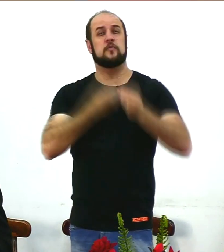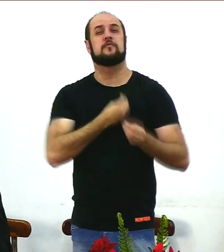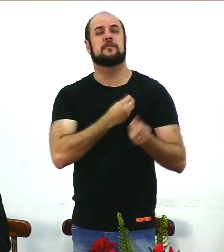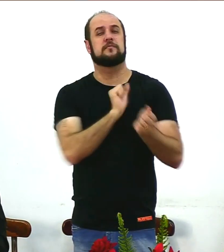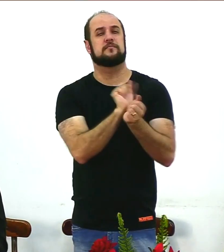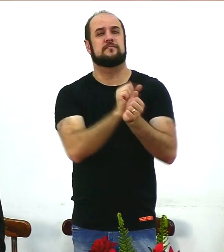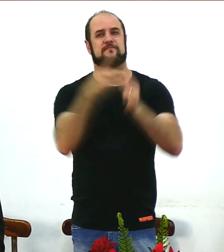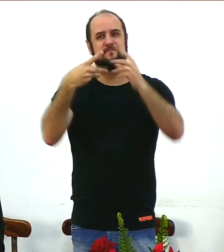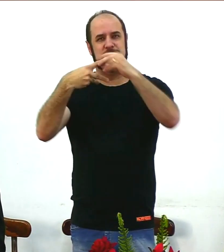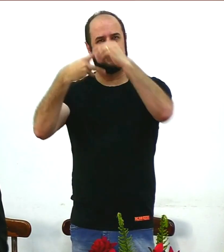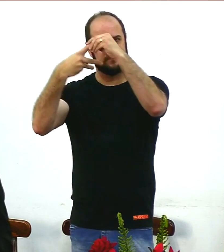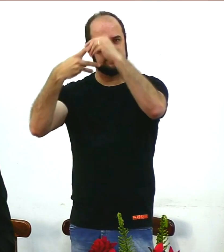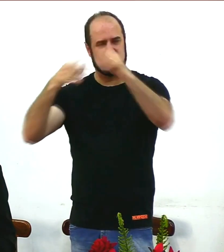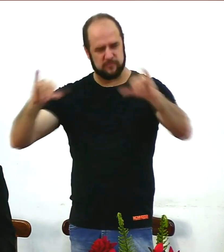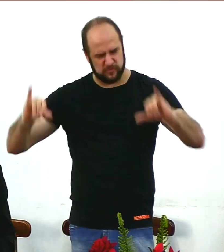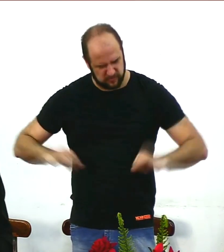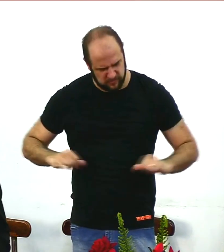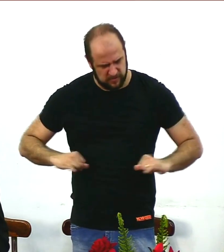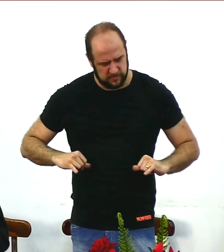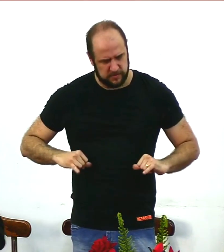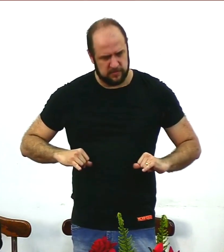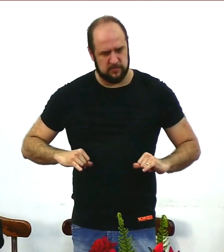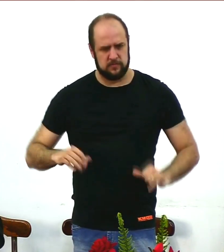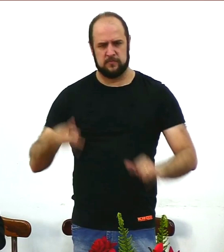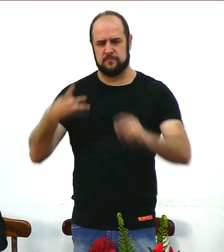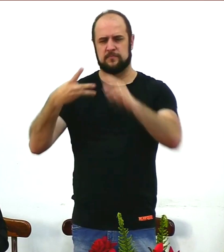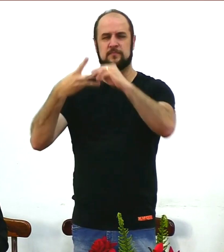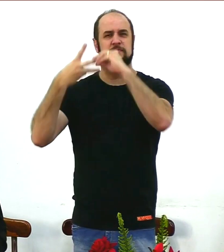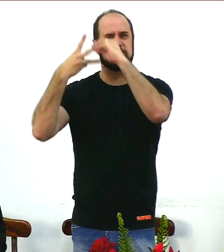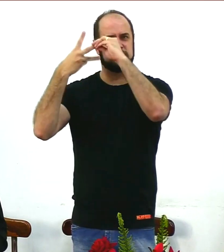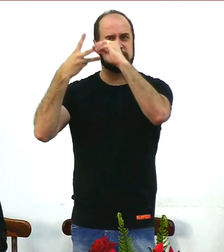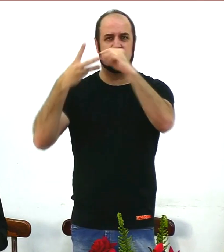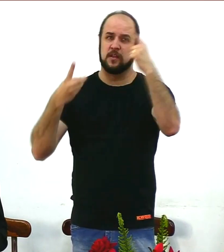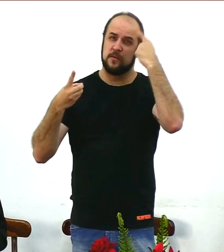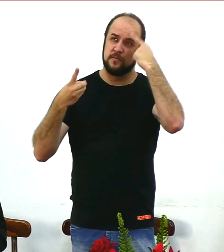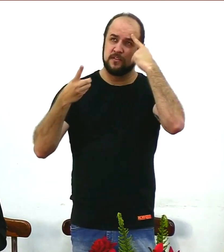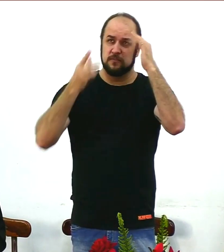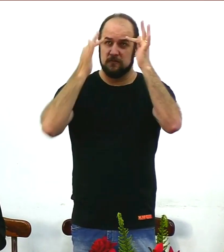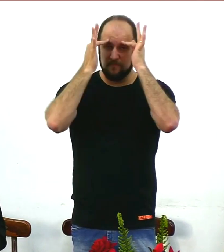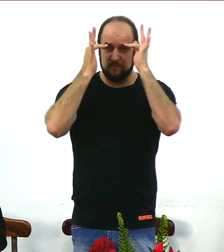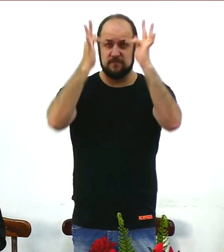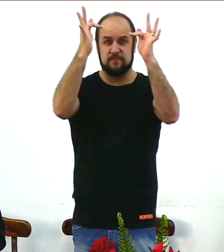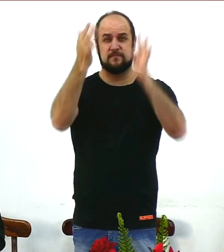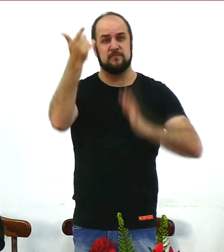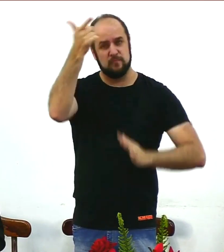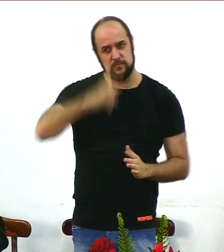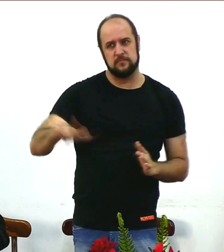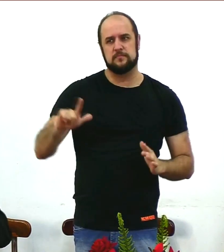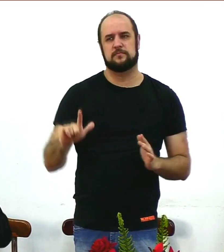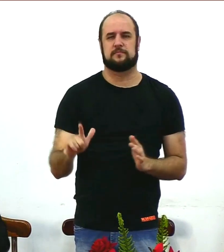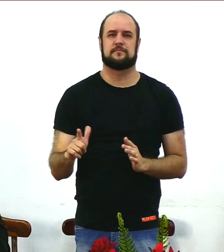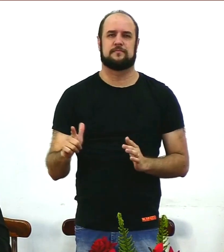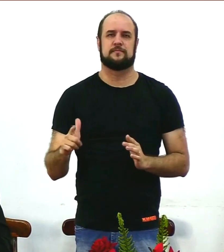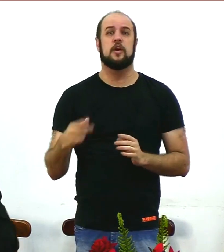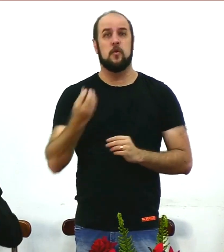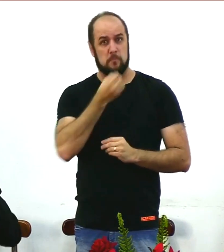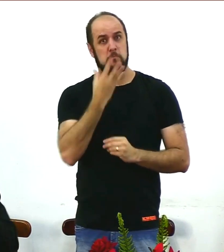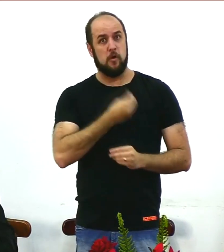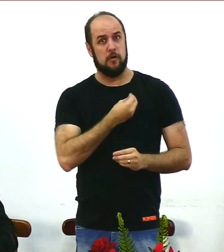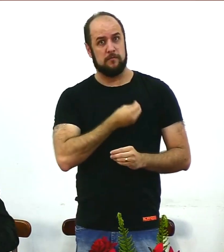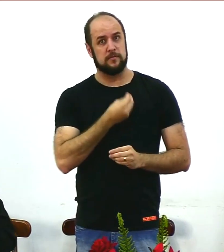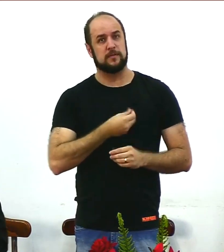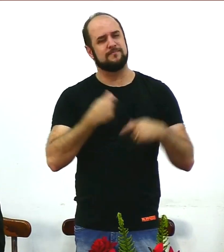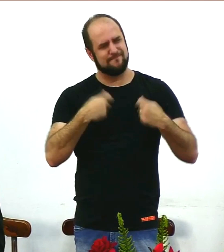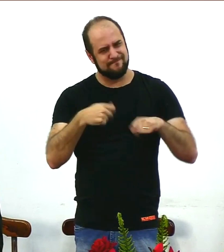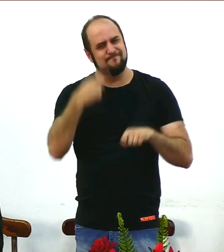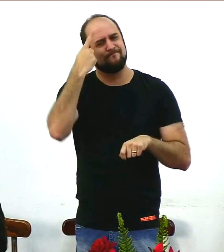fez justiça. E é por causa disso que em 538, para frente, de 538,